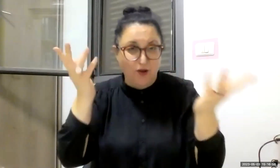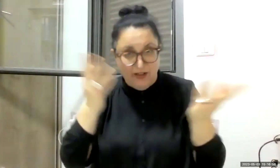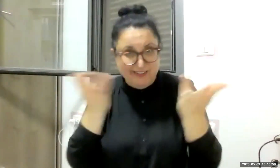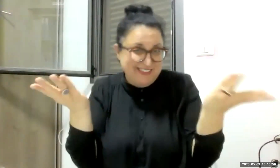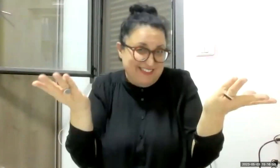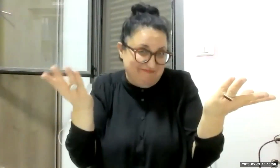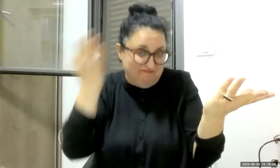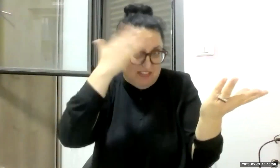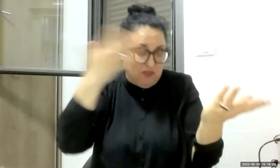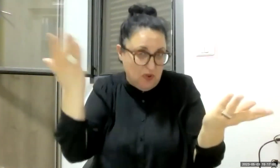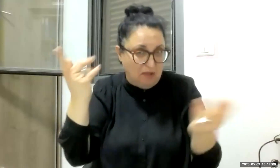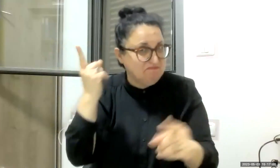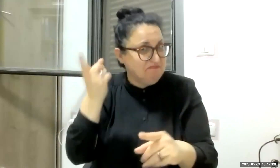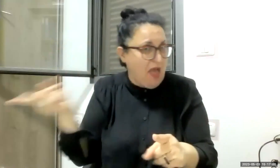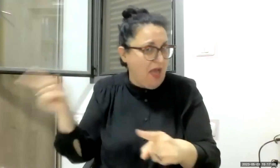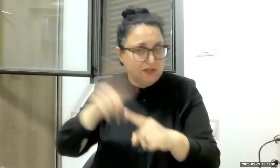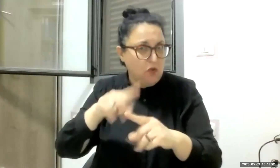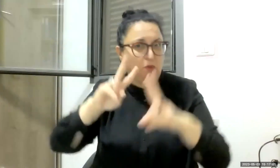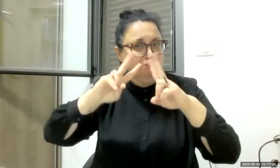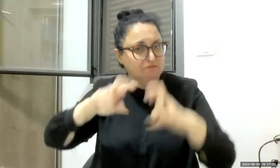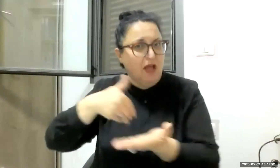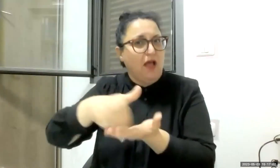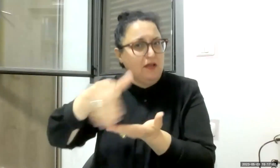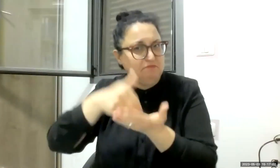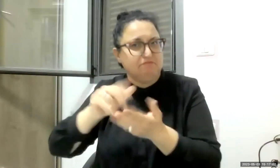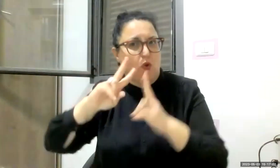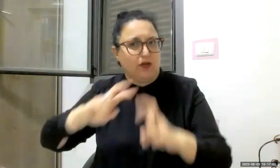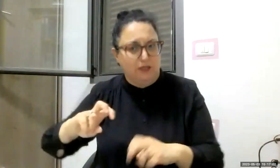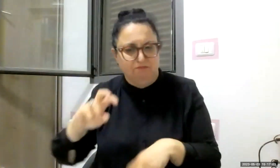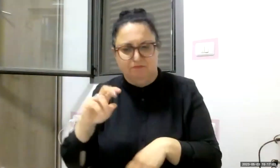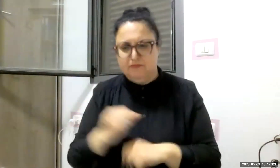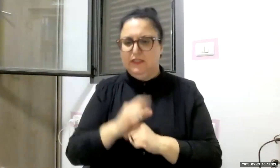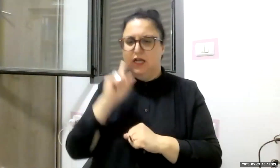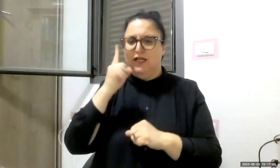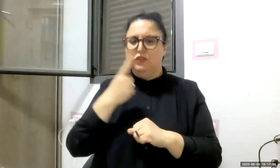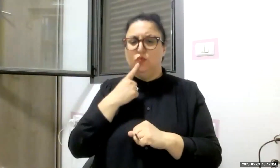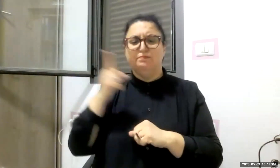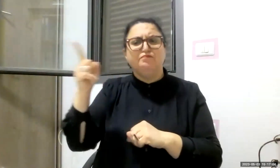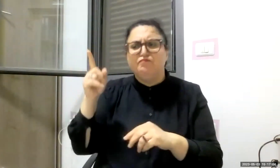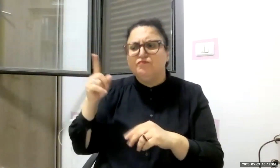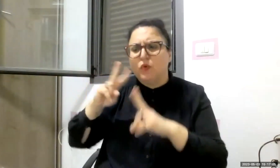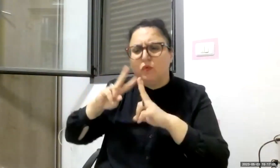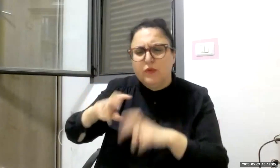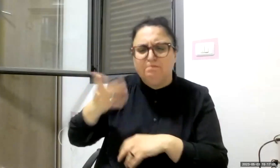זה לא, הרי זה ידוע עד היום שהם ממשיכים, שהרבה חוקרים ממשיכים